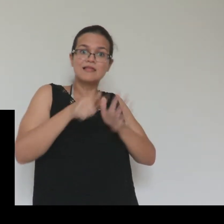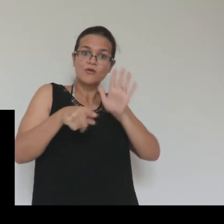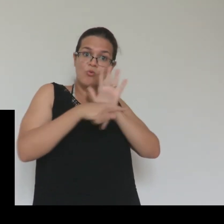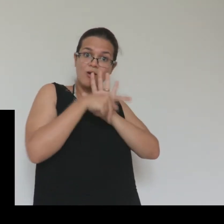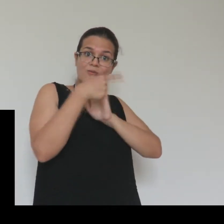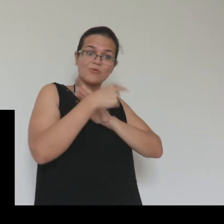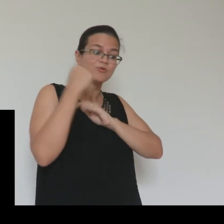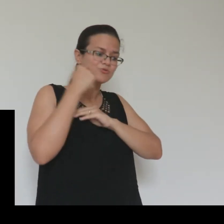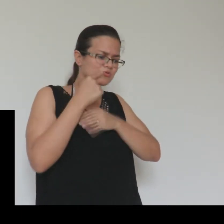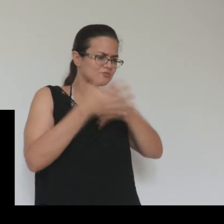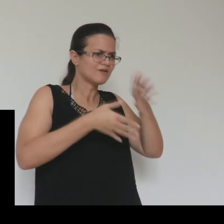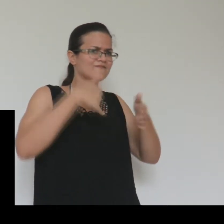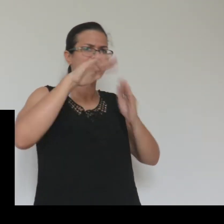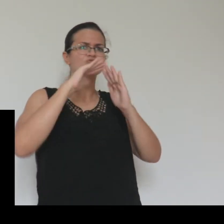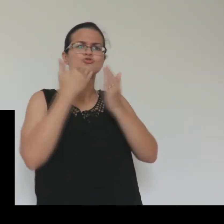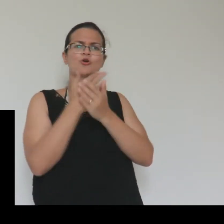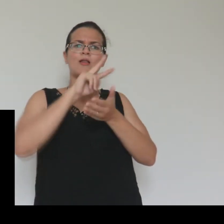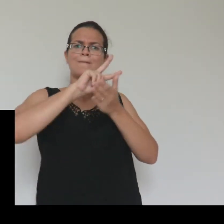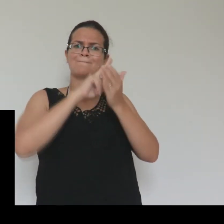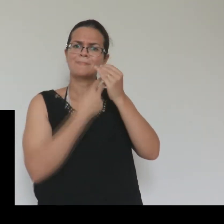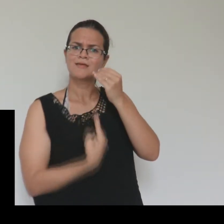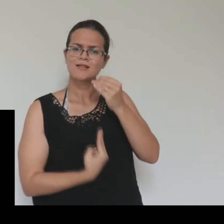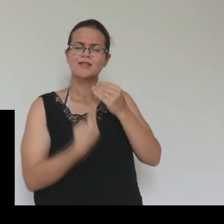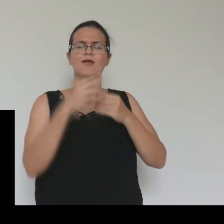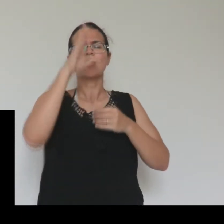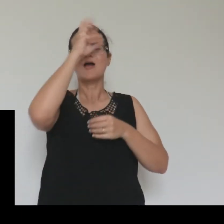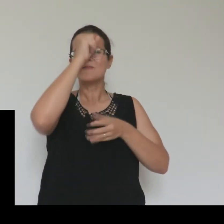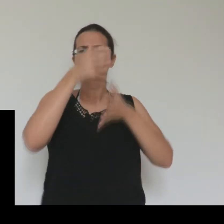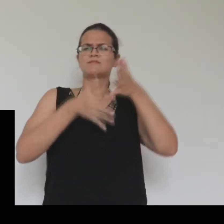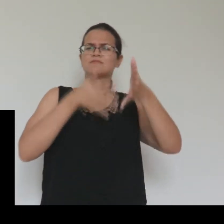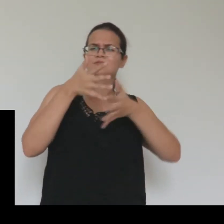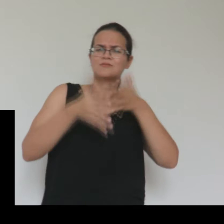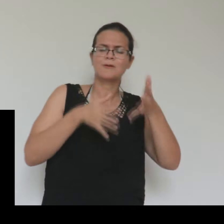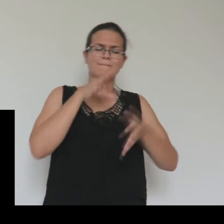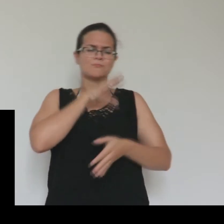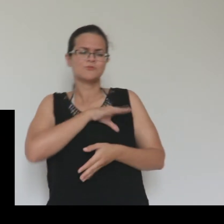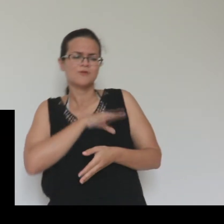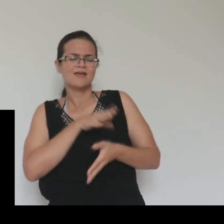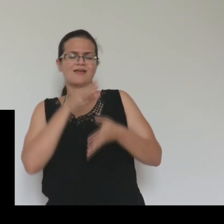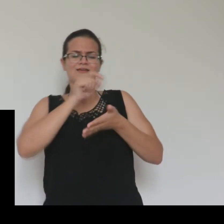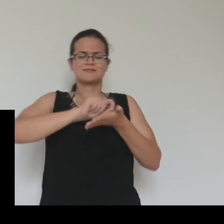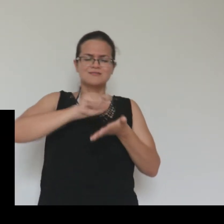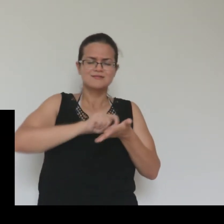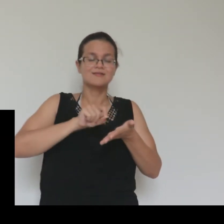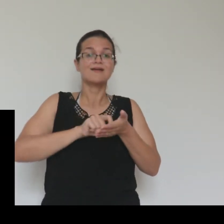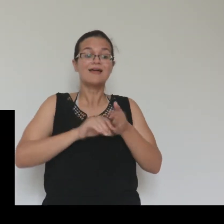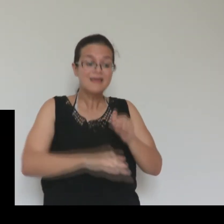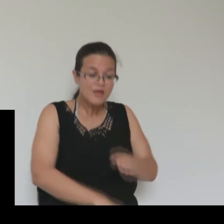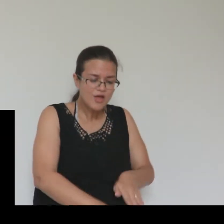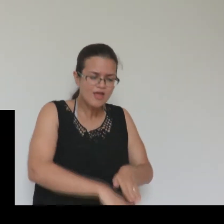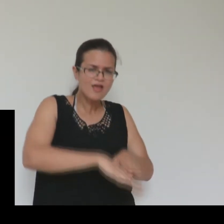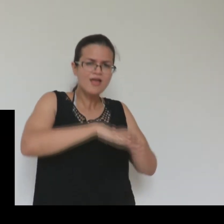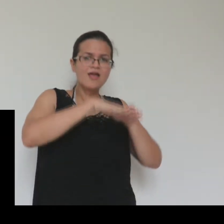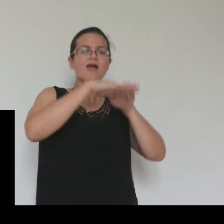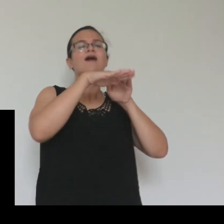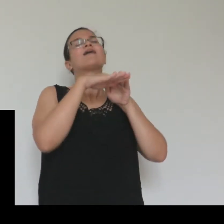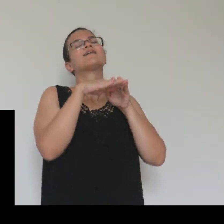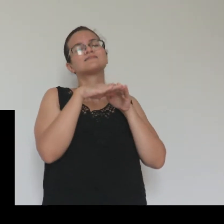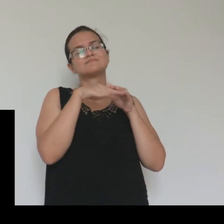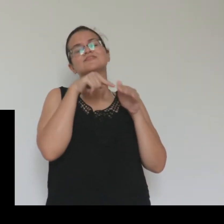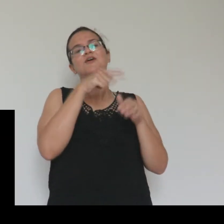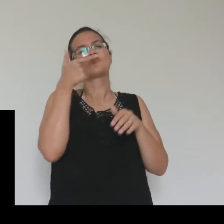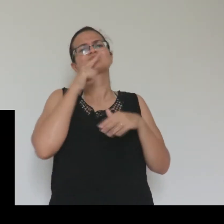escrito, desde a infância, desde a eternidade, o desenvolvimento dele com o ouvinte seria o mesmo, ele não teria